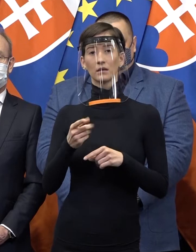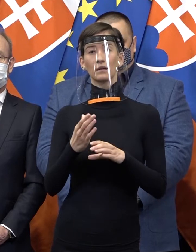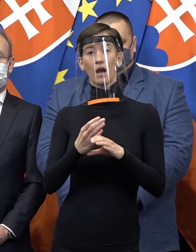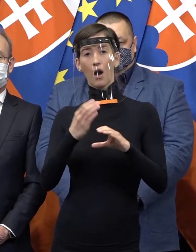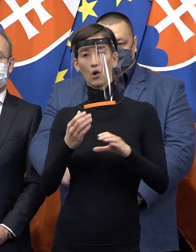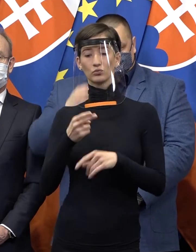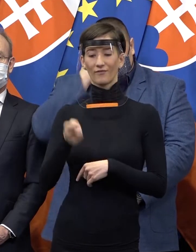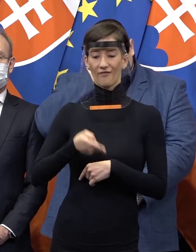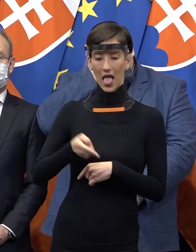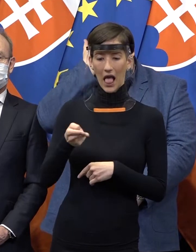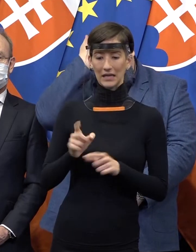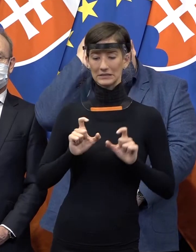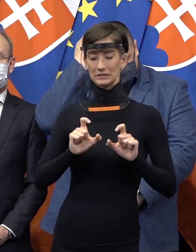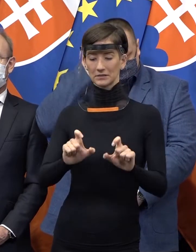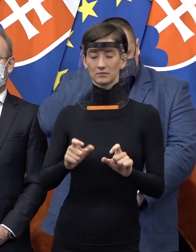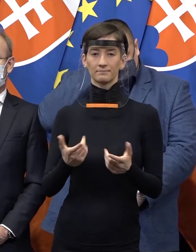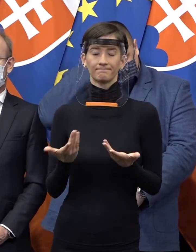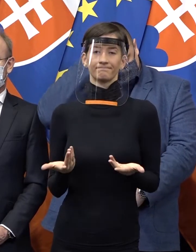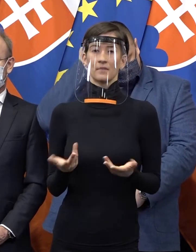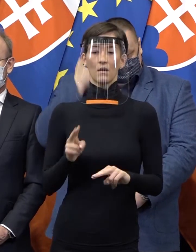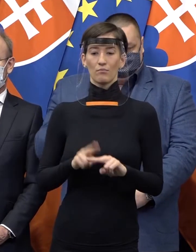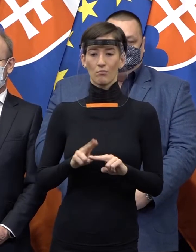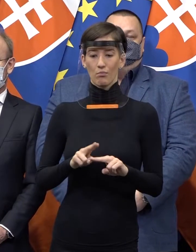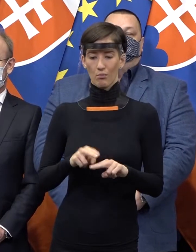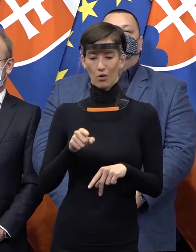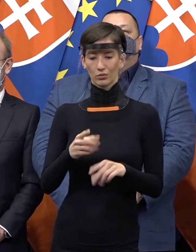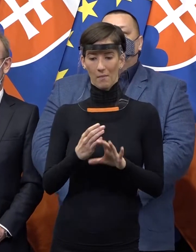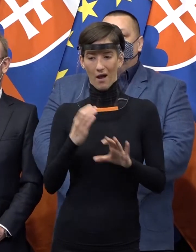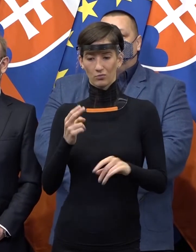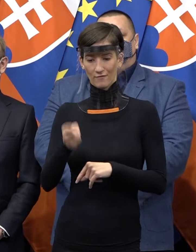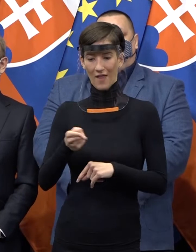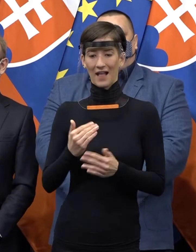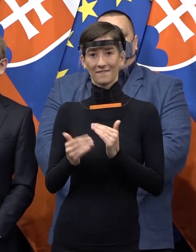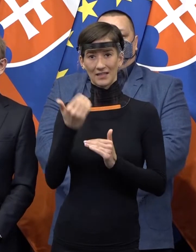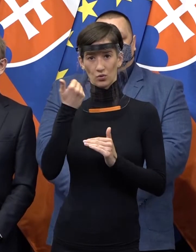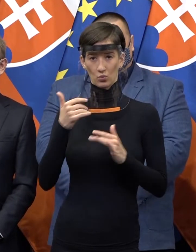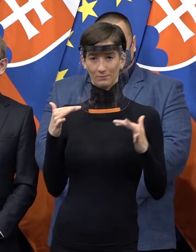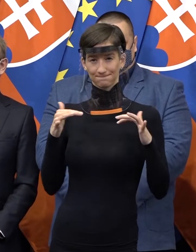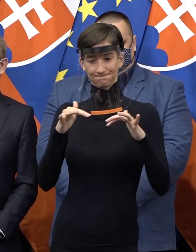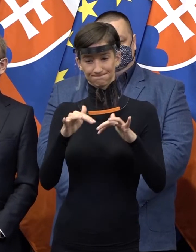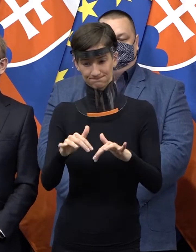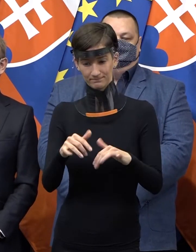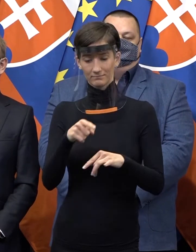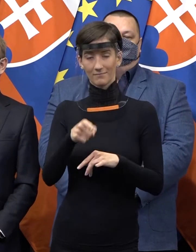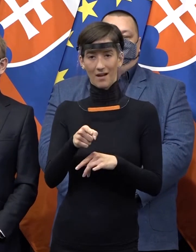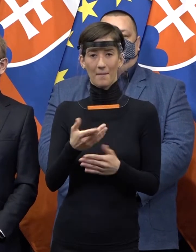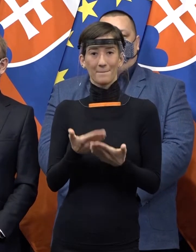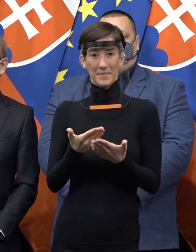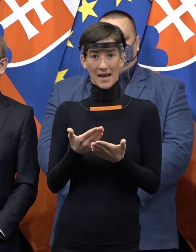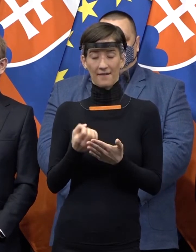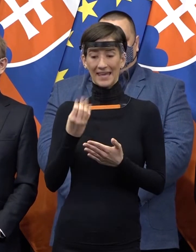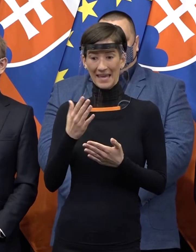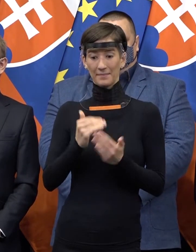spojov, tie spoje by boli potom plnšie, epidemiologického hľadiska je to nebezpečnejšie, keď je viacej ľudí v